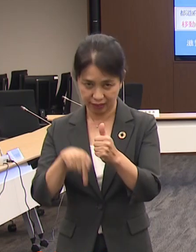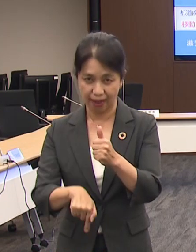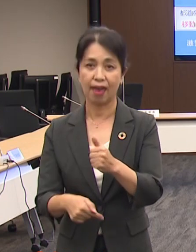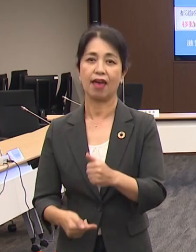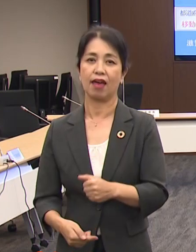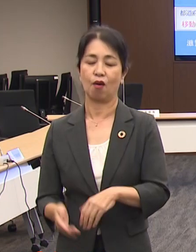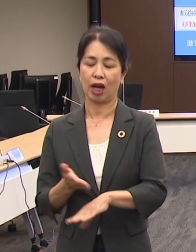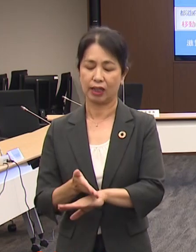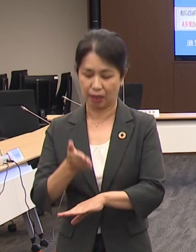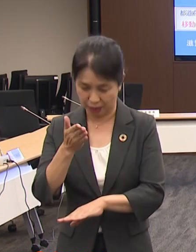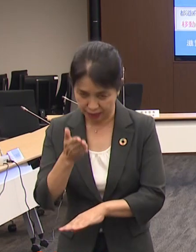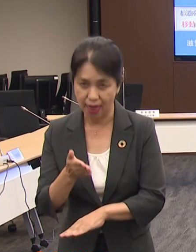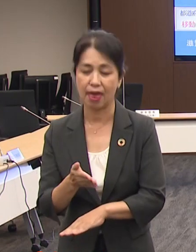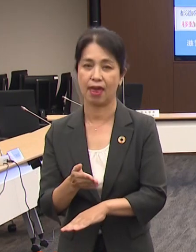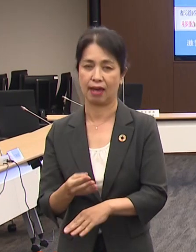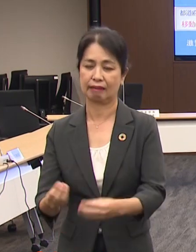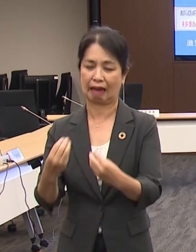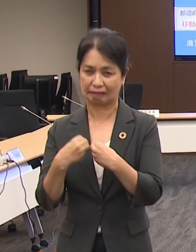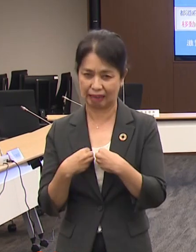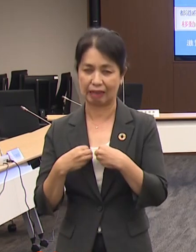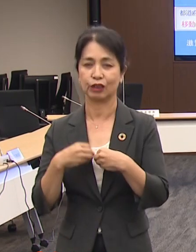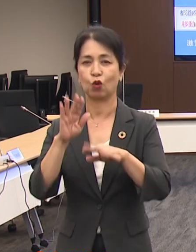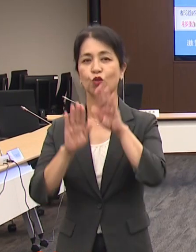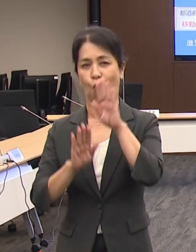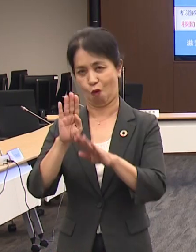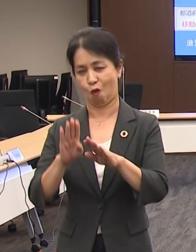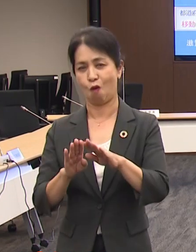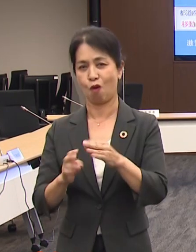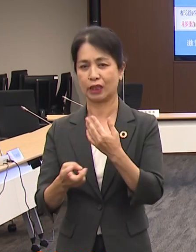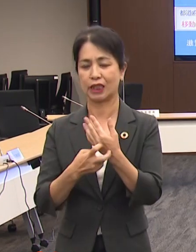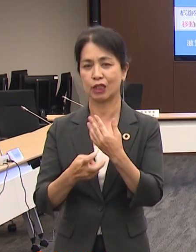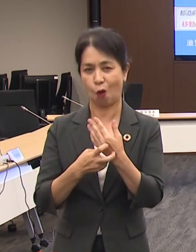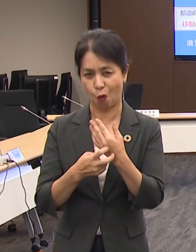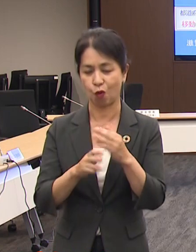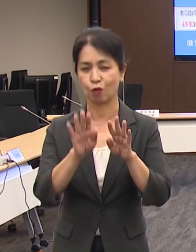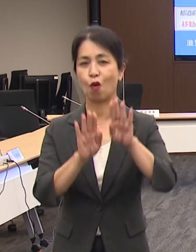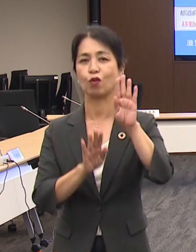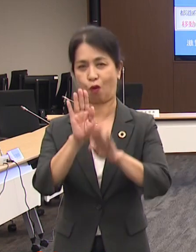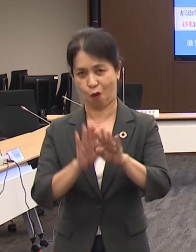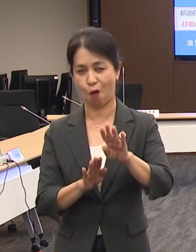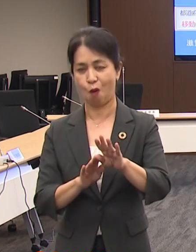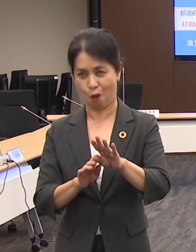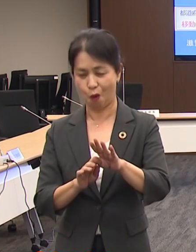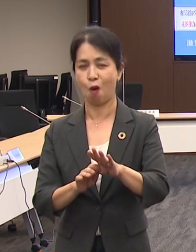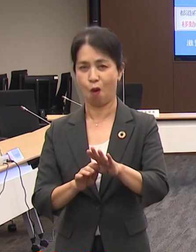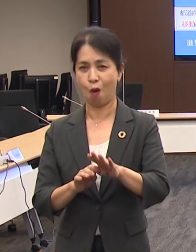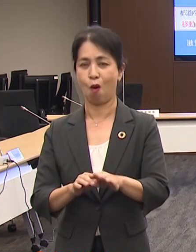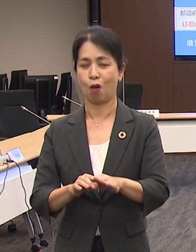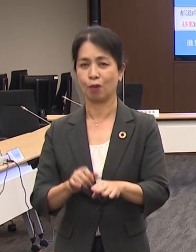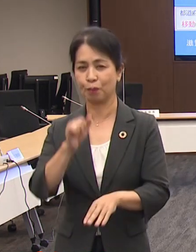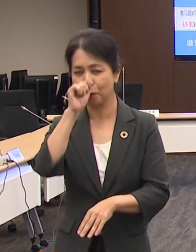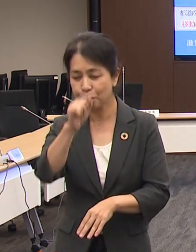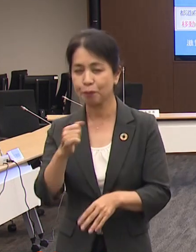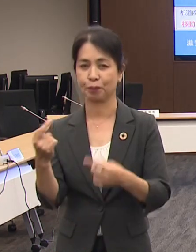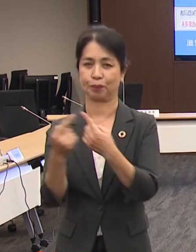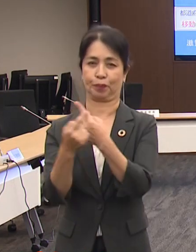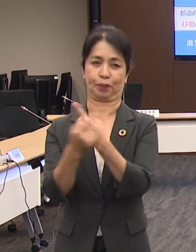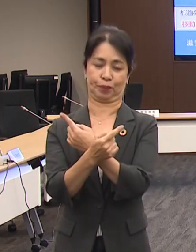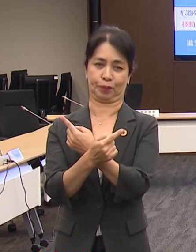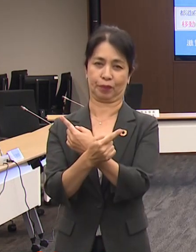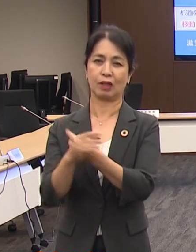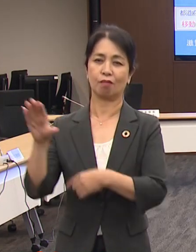かげさまで感染状況、医療提供体制、状況が大きく改善しておりますので、ステ